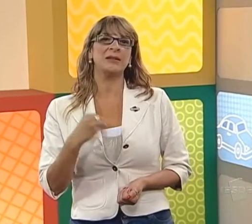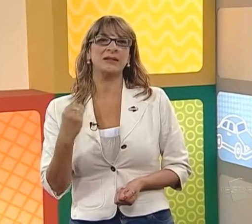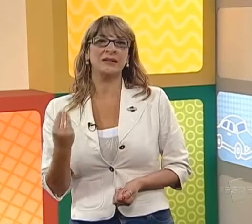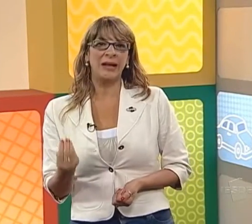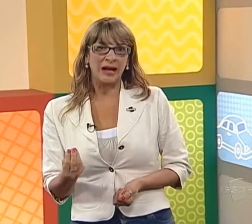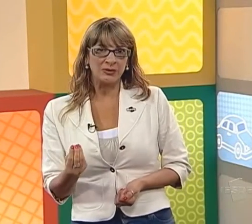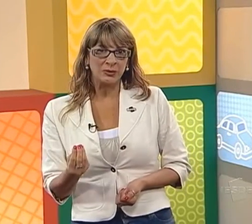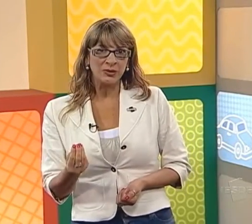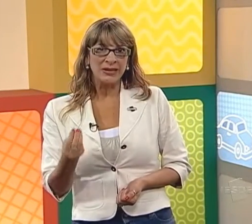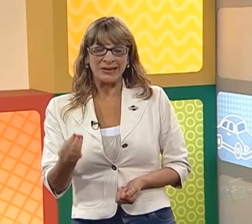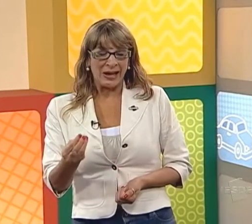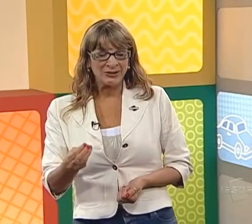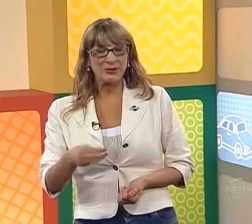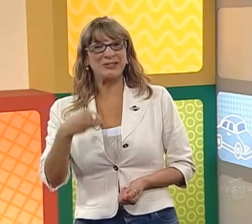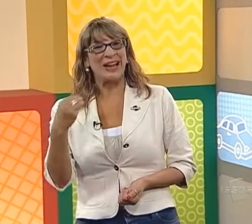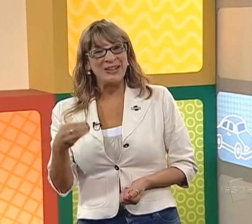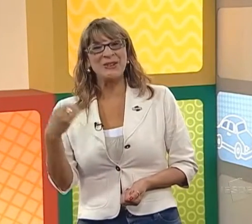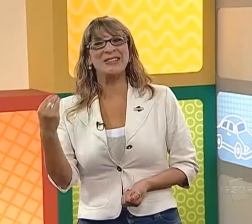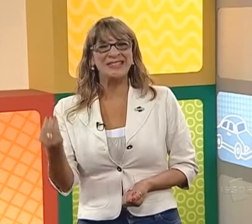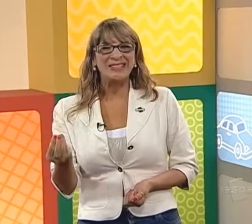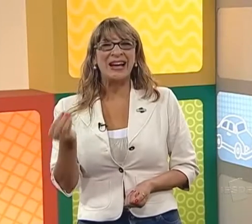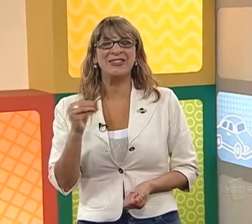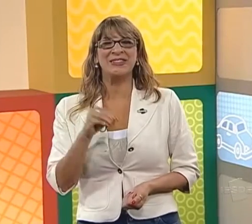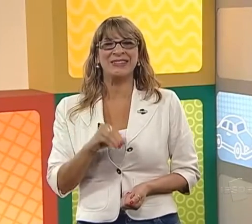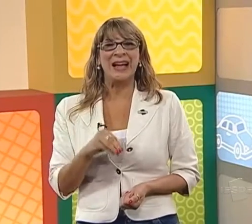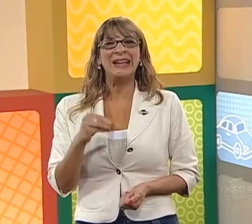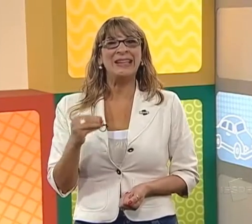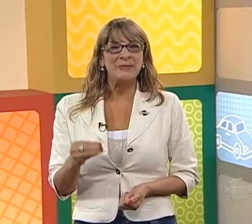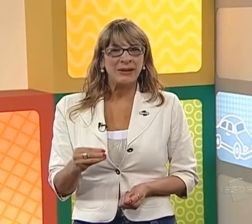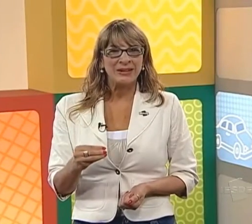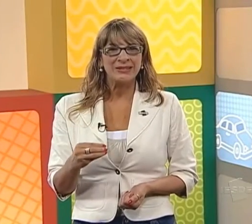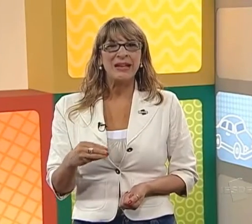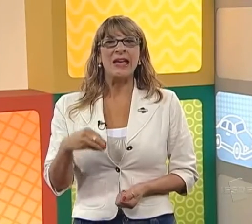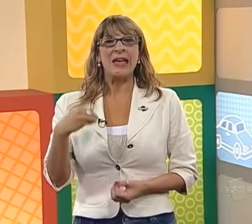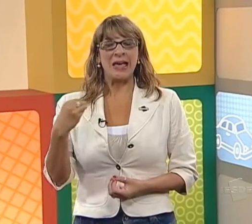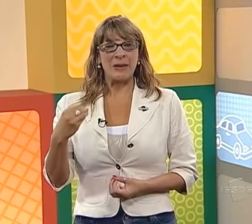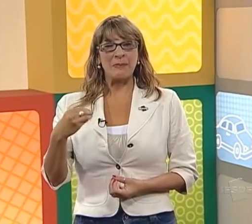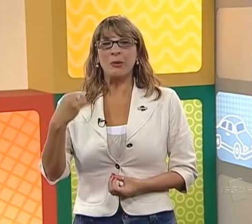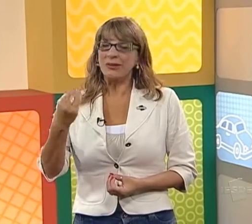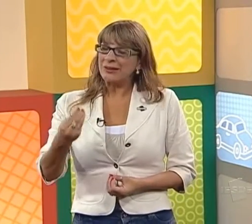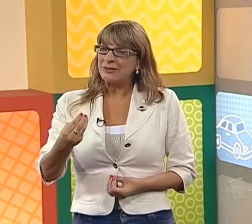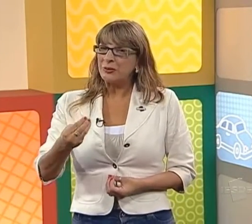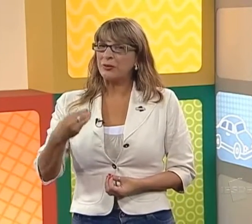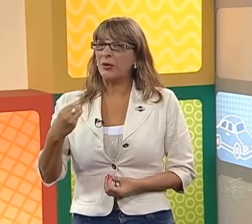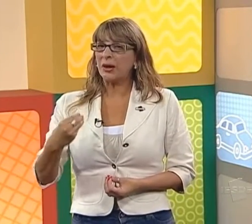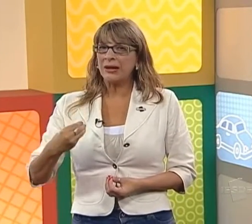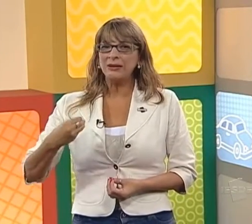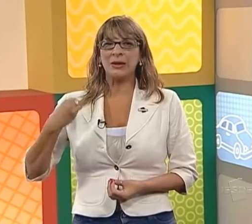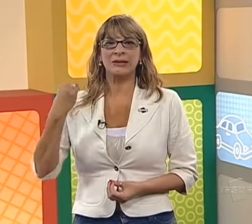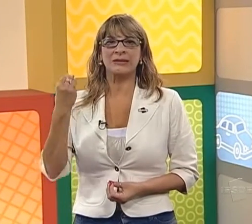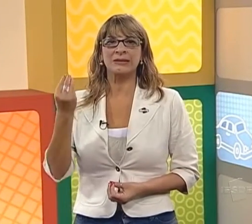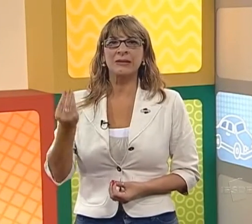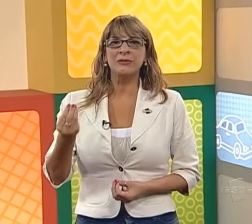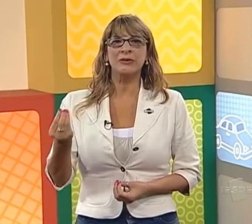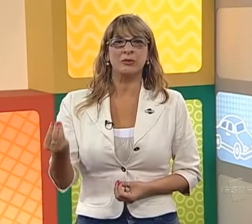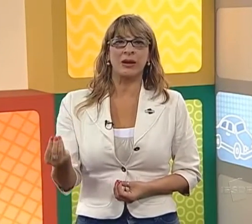desse traço da iconicidade da Libras. Portanto, focando a atenção visual